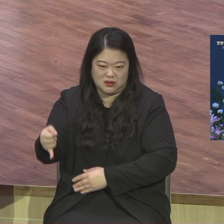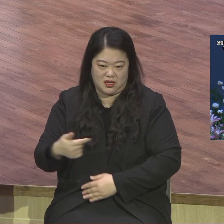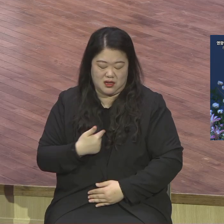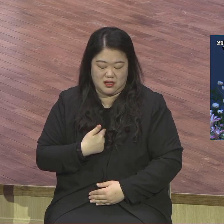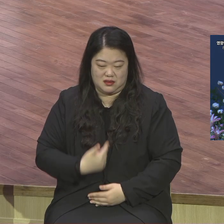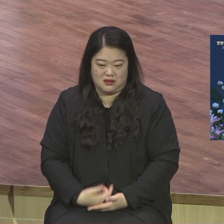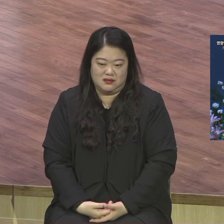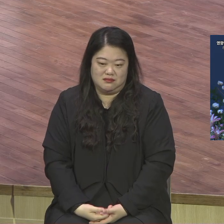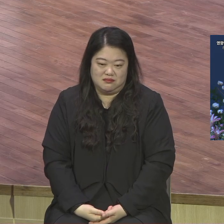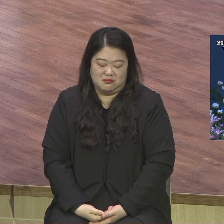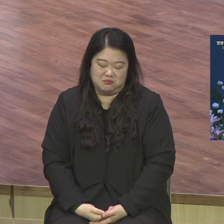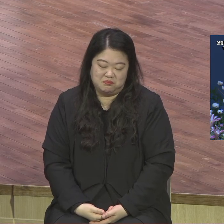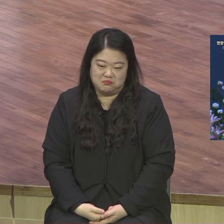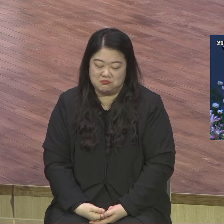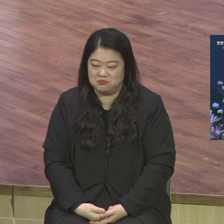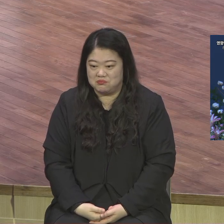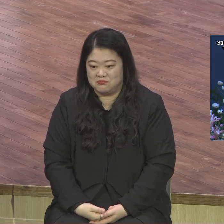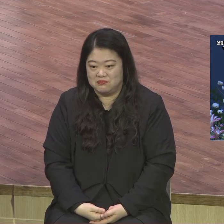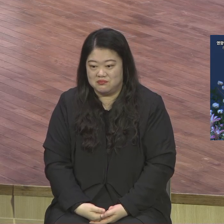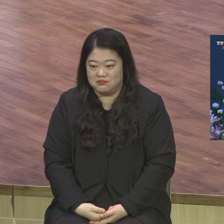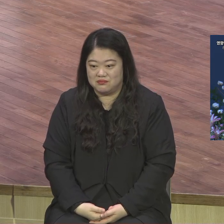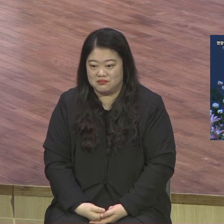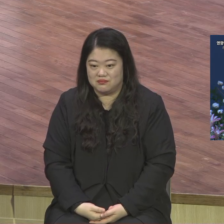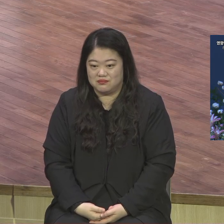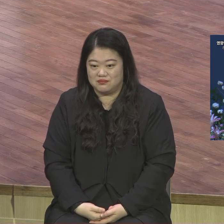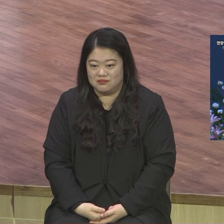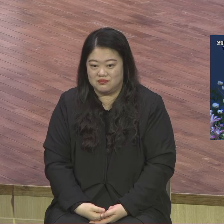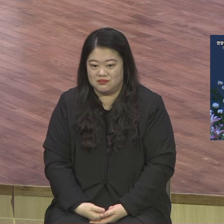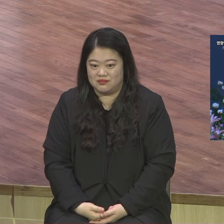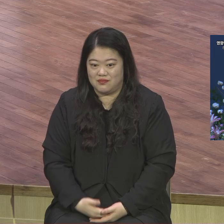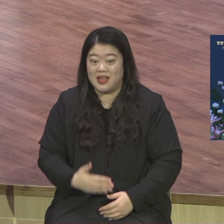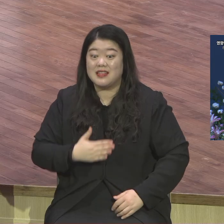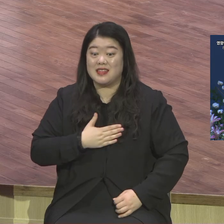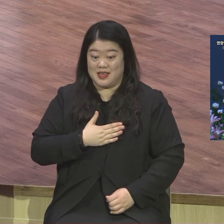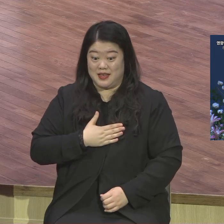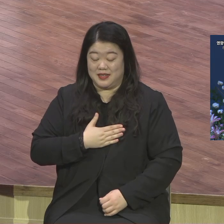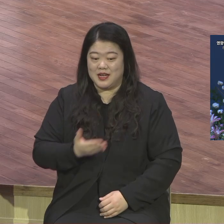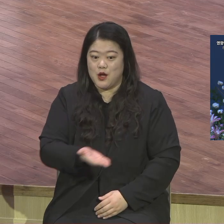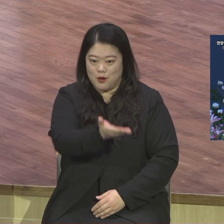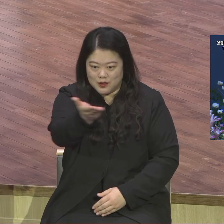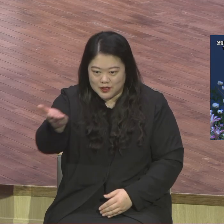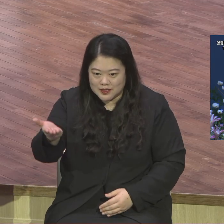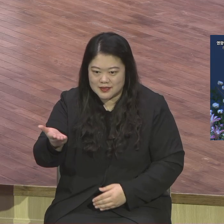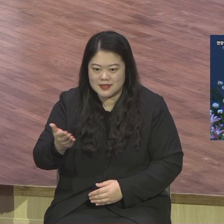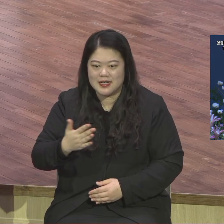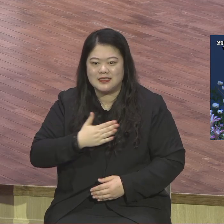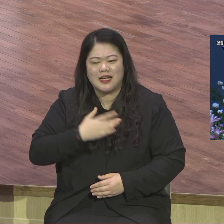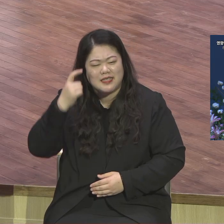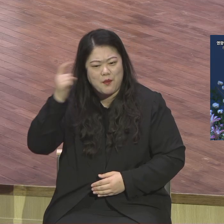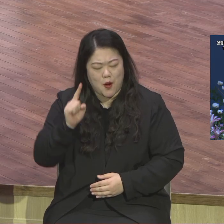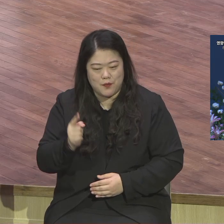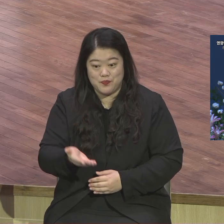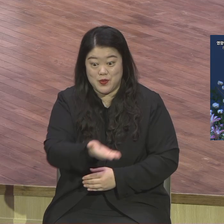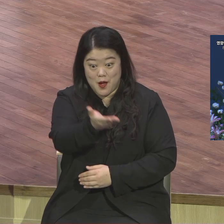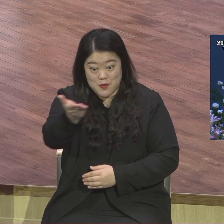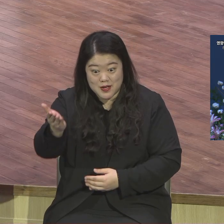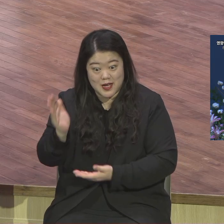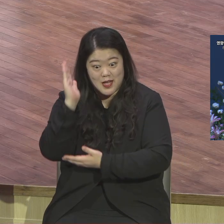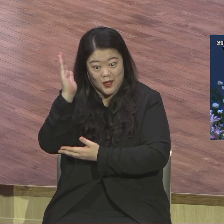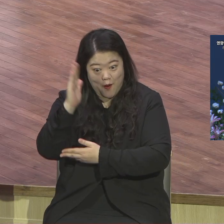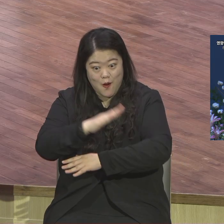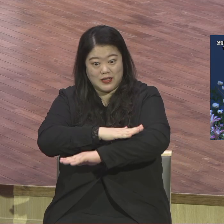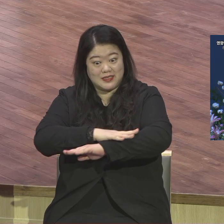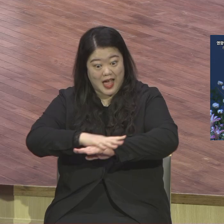저는 우리 교회 성도님들이 참 말씀을 잘 듣고 삶 속에 잘 적용을 하는